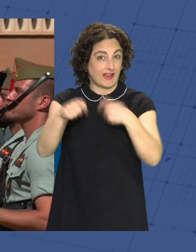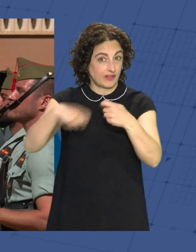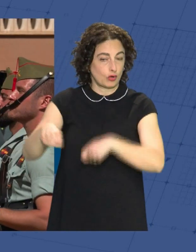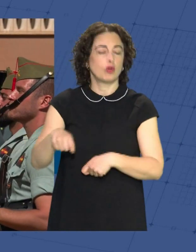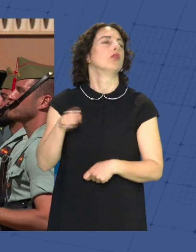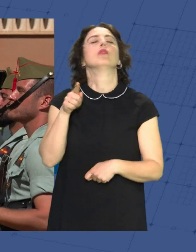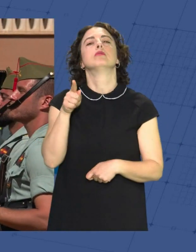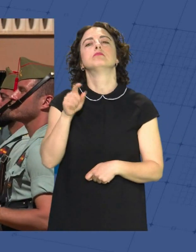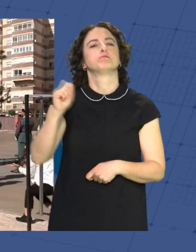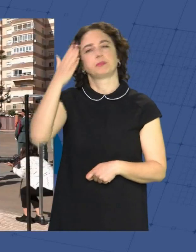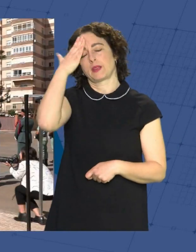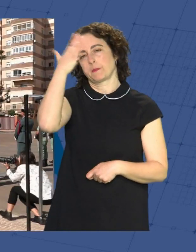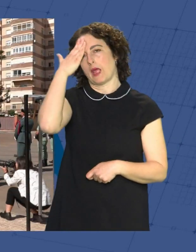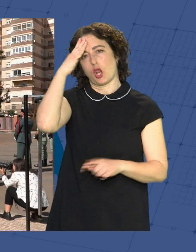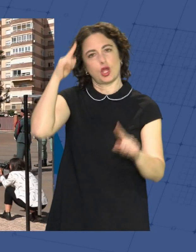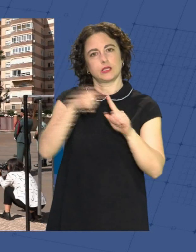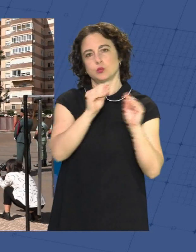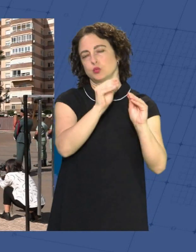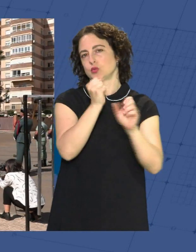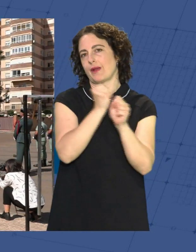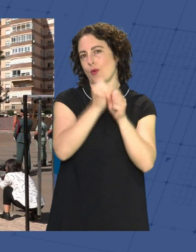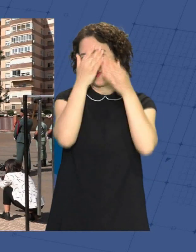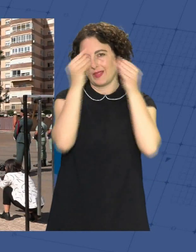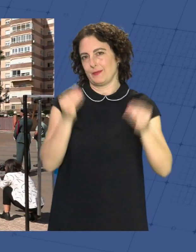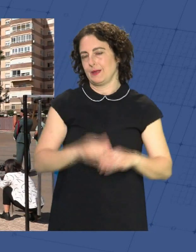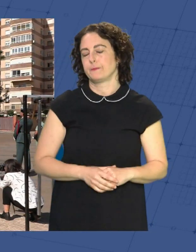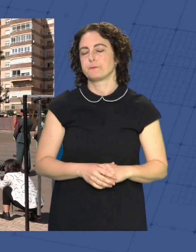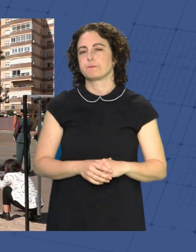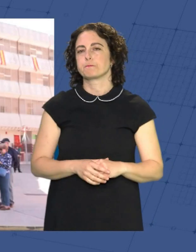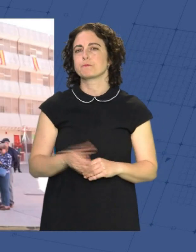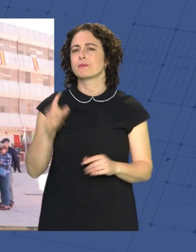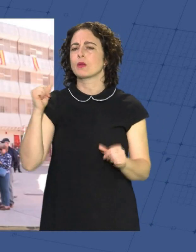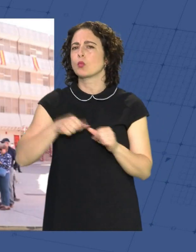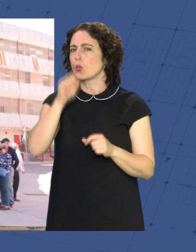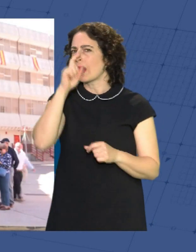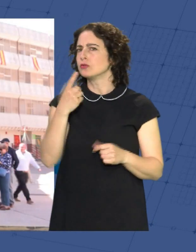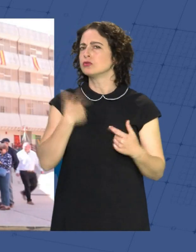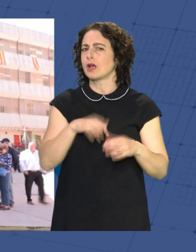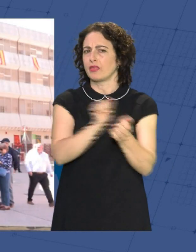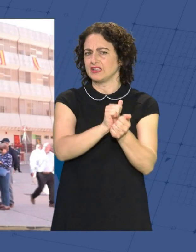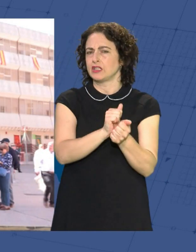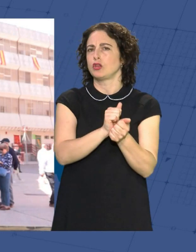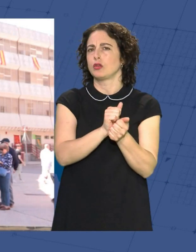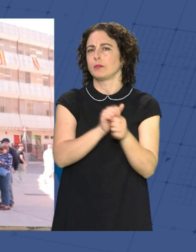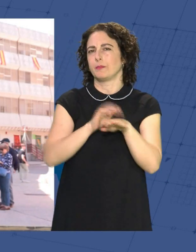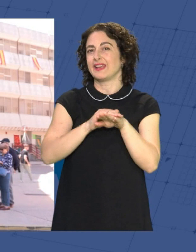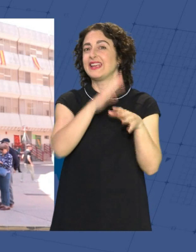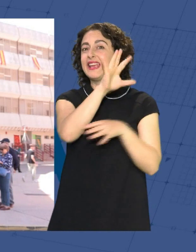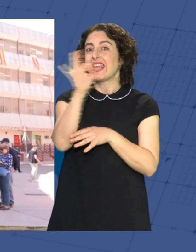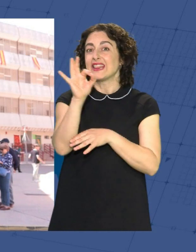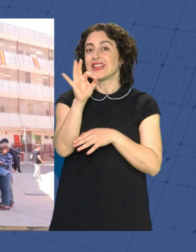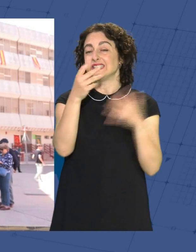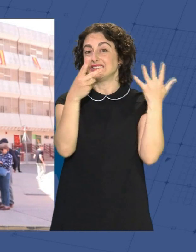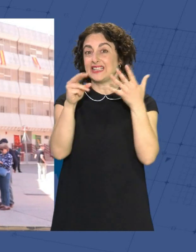principales objetivos del trabajo de la Benemérita. Solo lo que llevamos de años se han detenido a 570